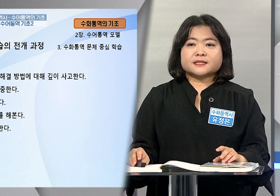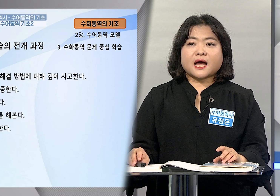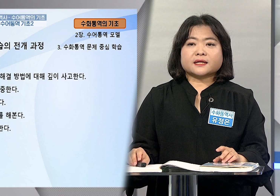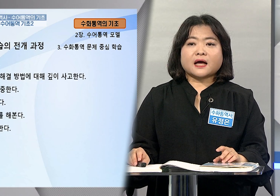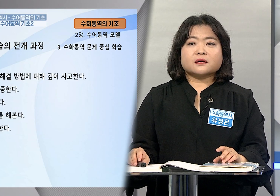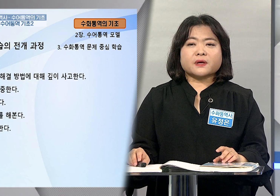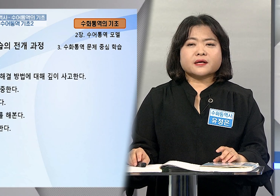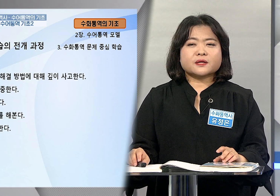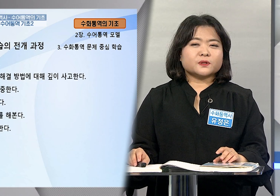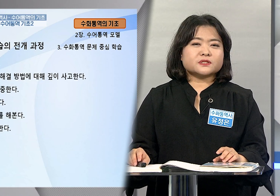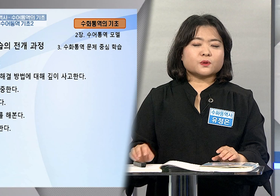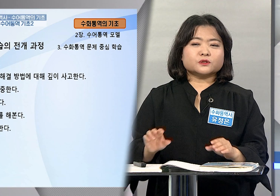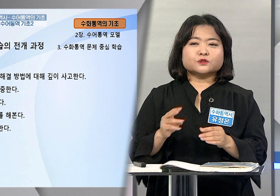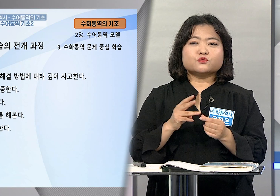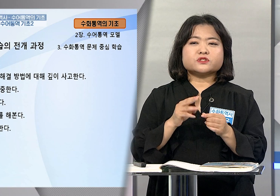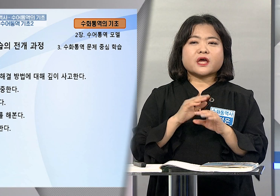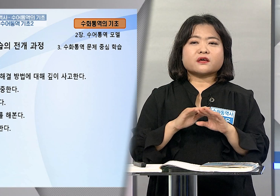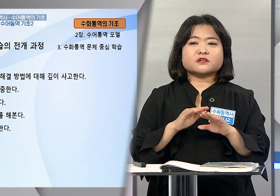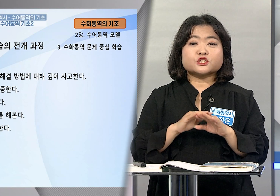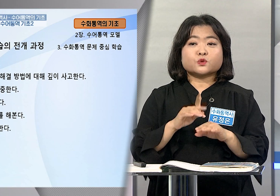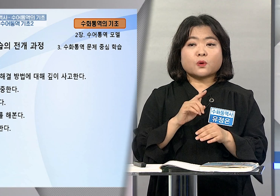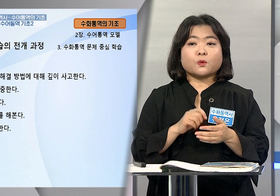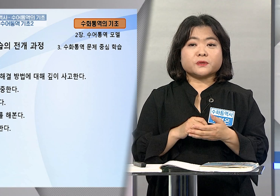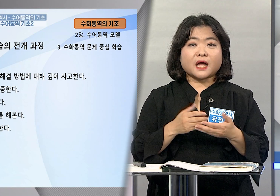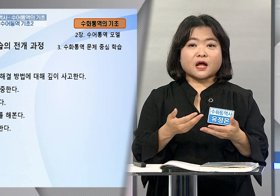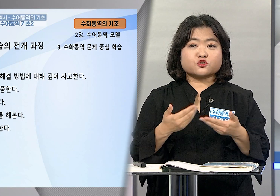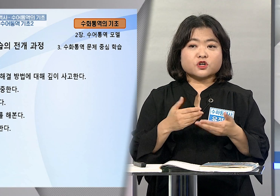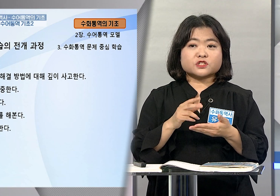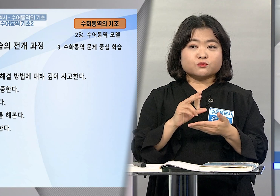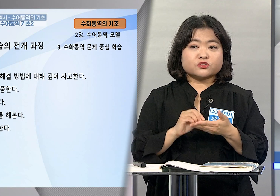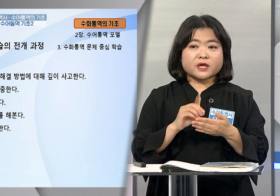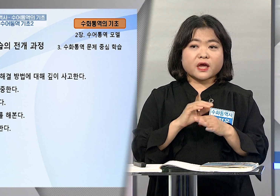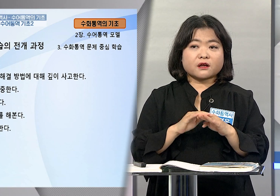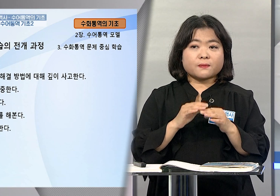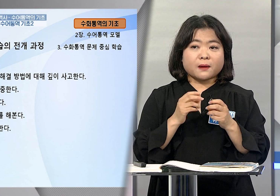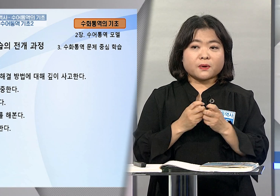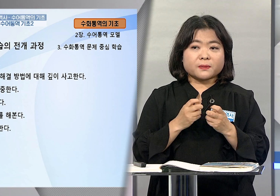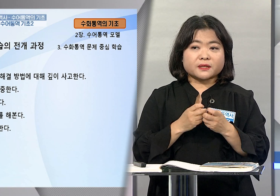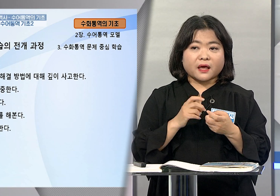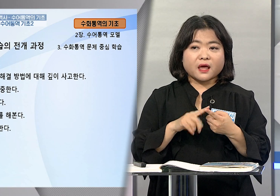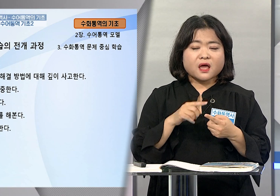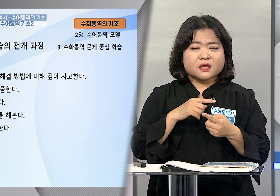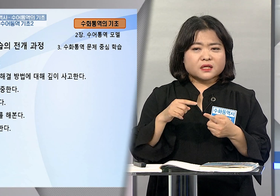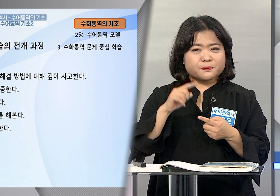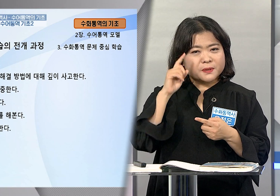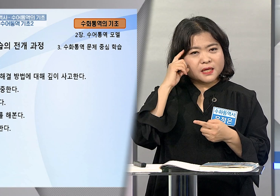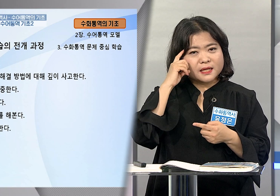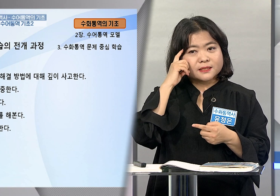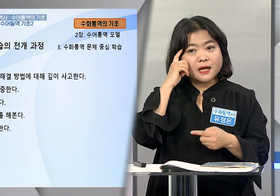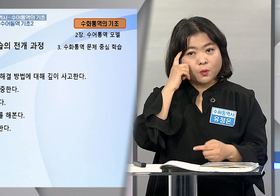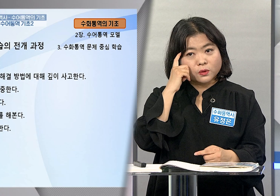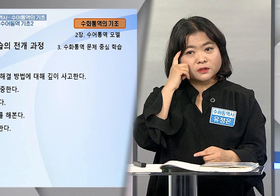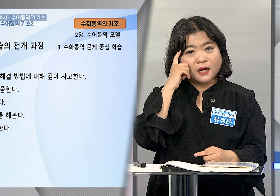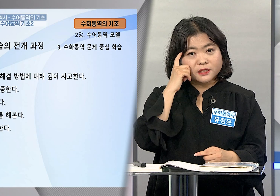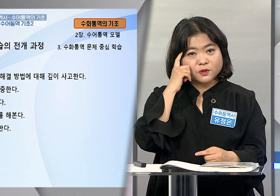자, 다음에 세 번째로는 문제 해결을 시도해 봅니다. 주어진 문제 해결 방법에 대해 깊이 사고를